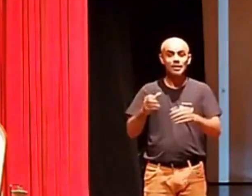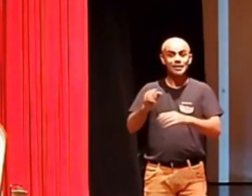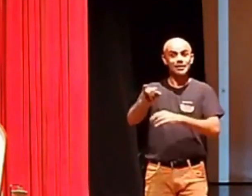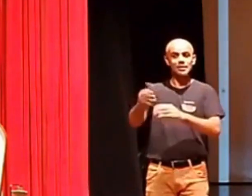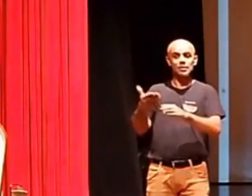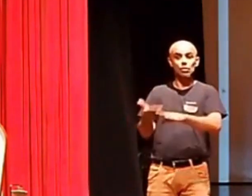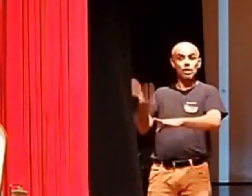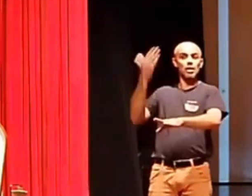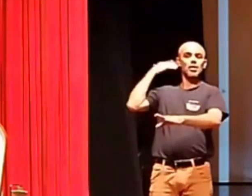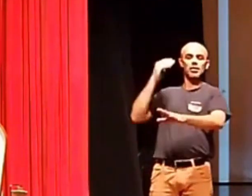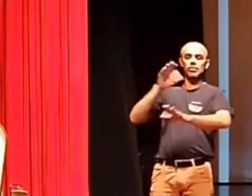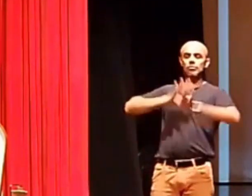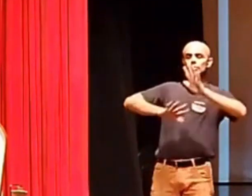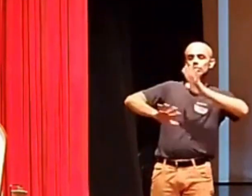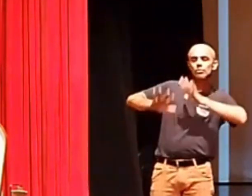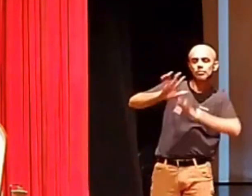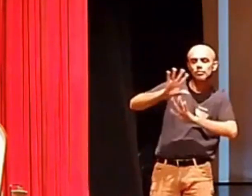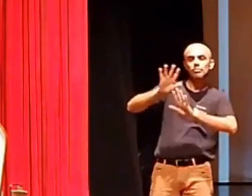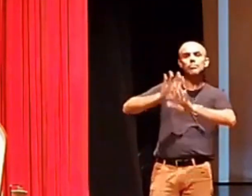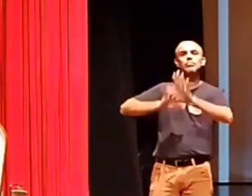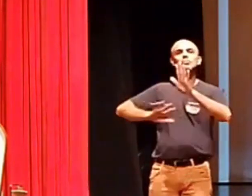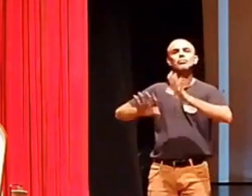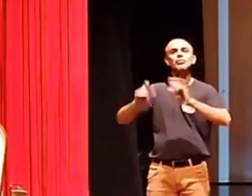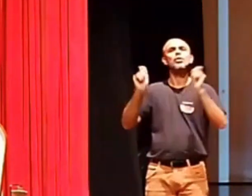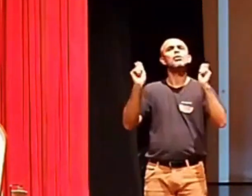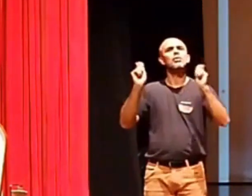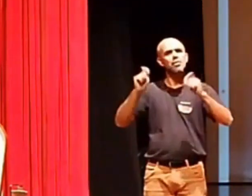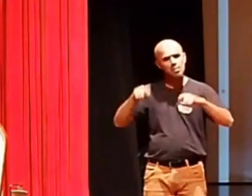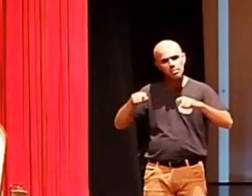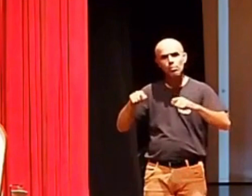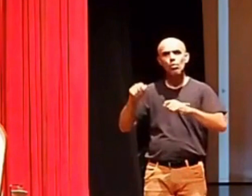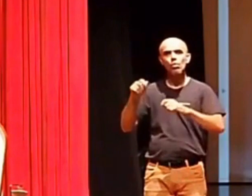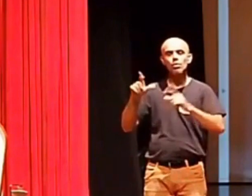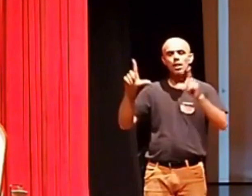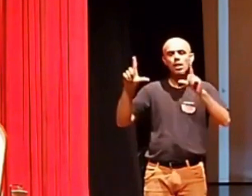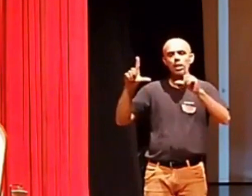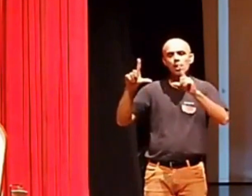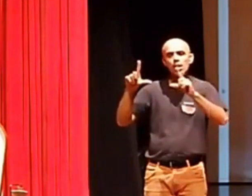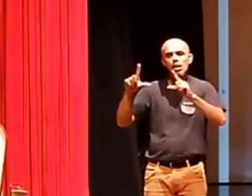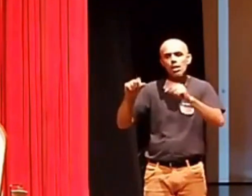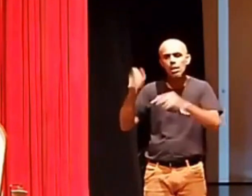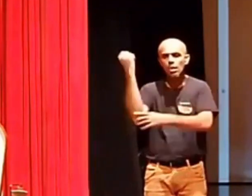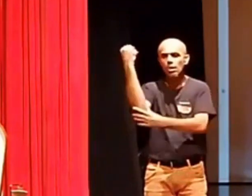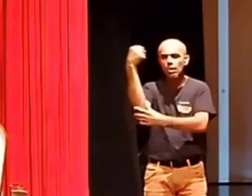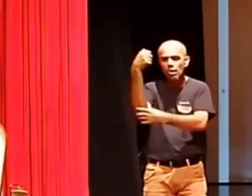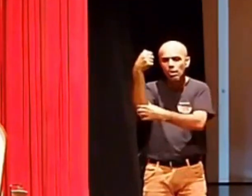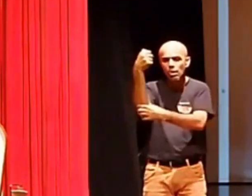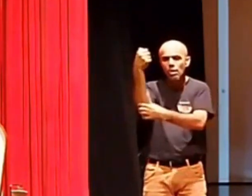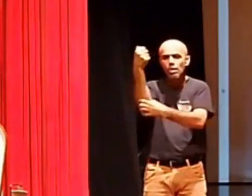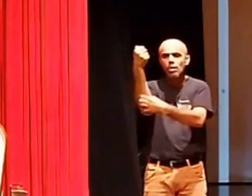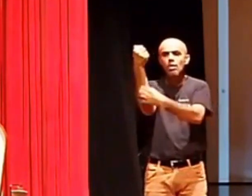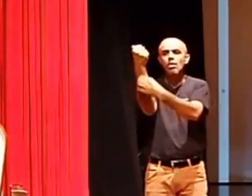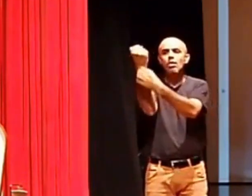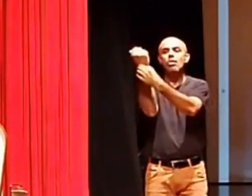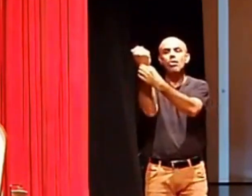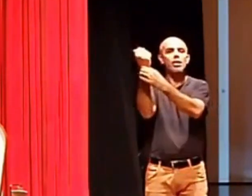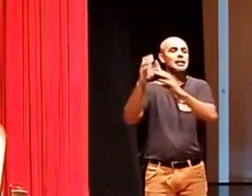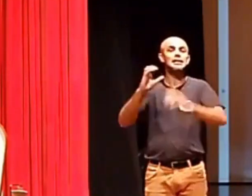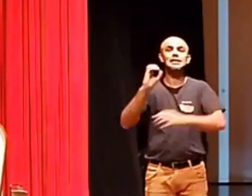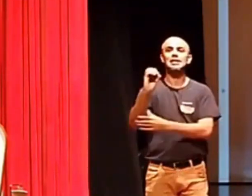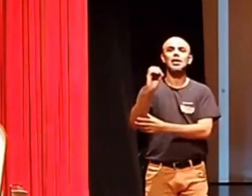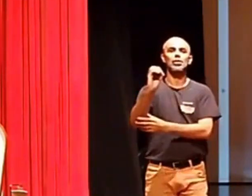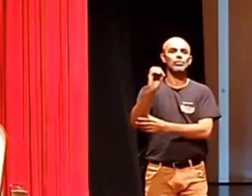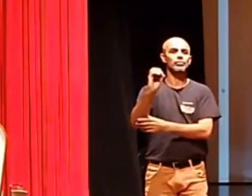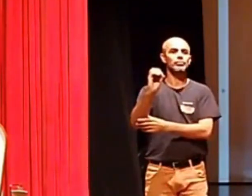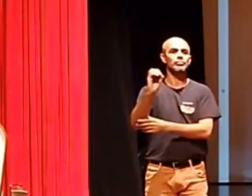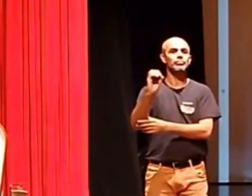na prevenção, a gente reduz a praticamente zero, a não ser em casos, né,